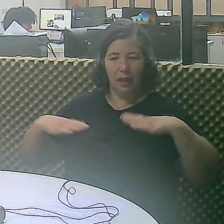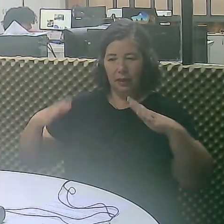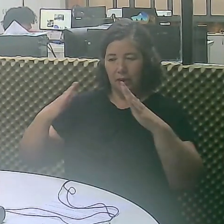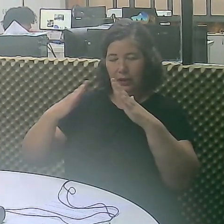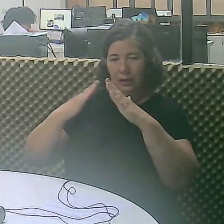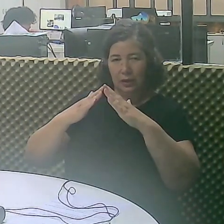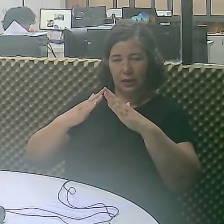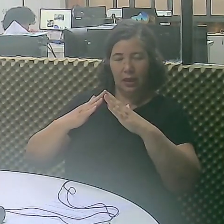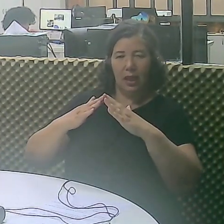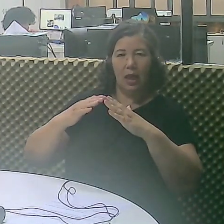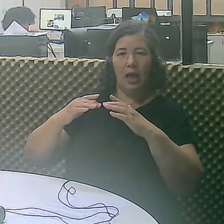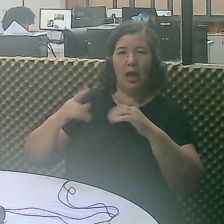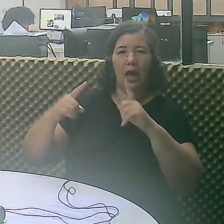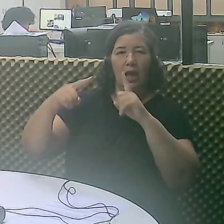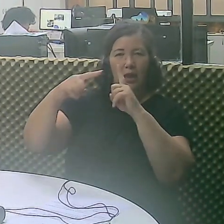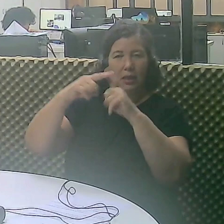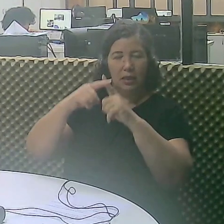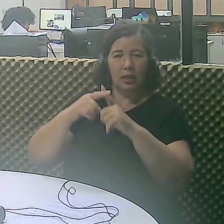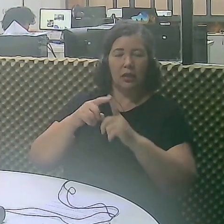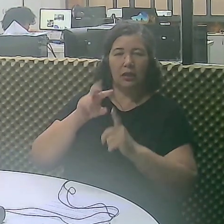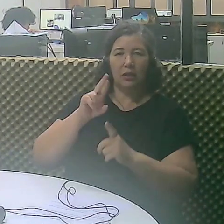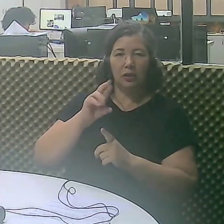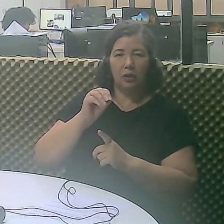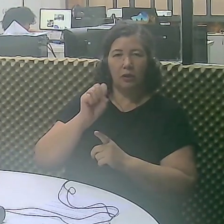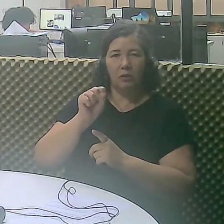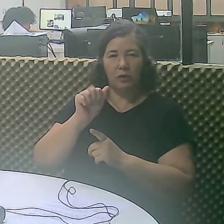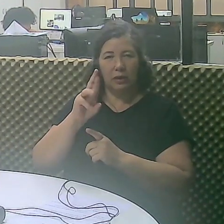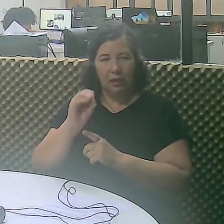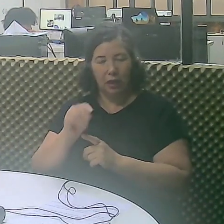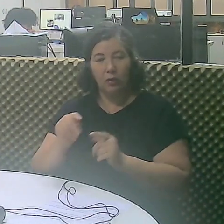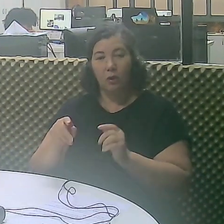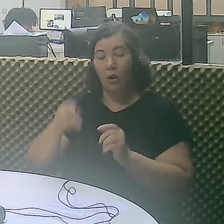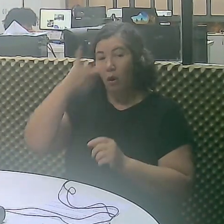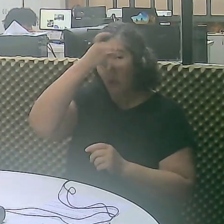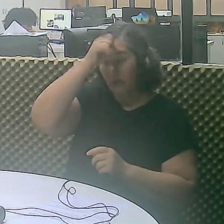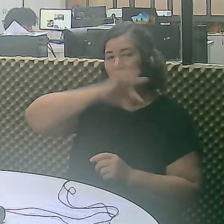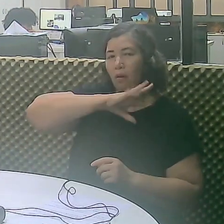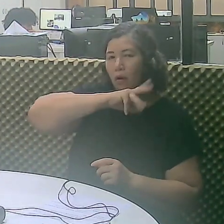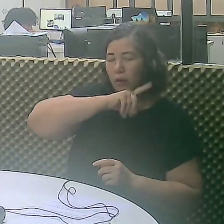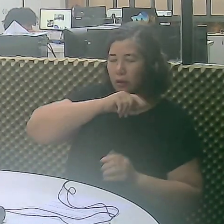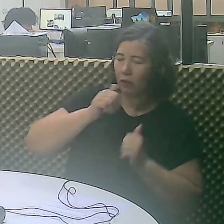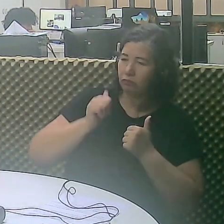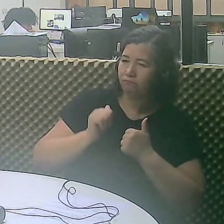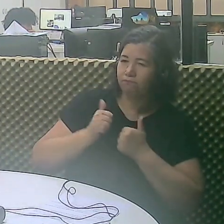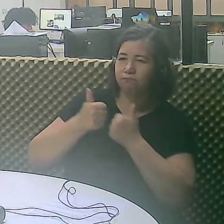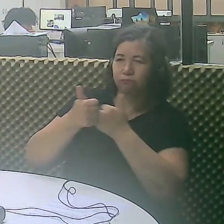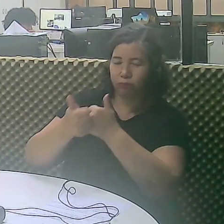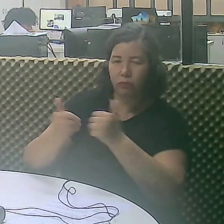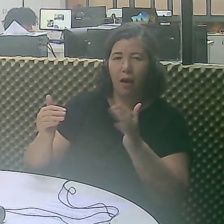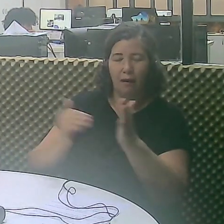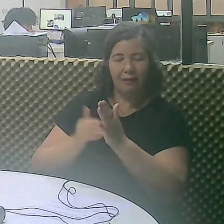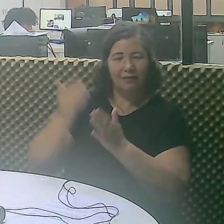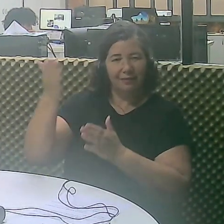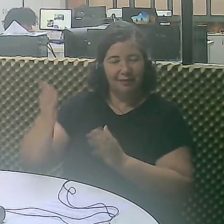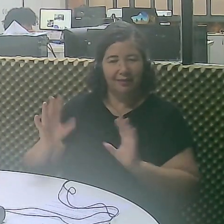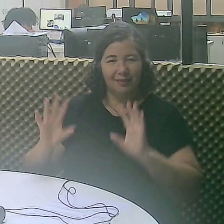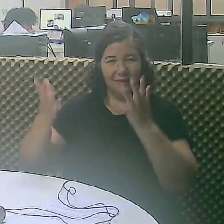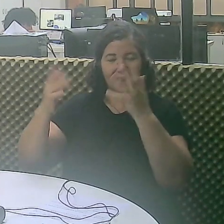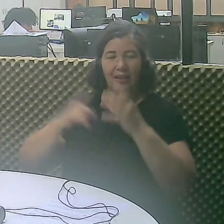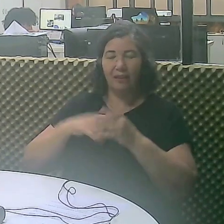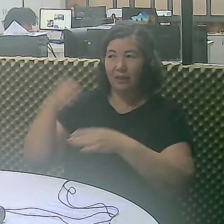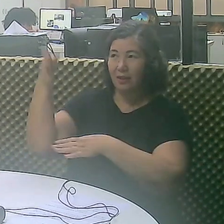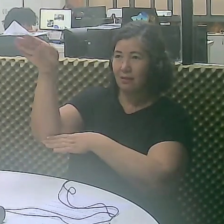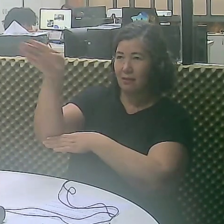Leão acompanhou a celebração de fé à Nossa Senhora do Rosário, São Benedito e Santa Efigênia. Com a bênção das